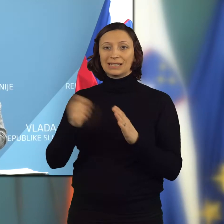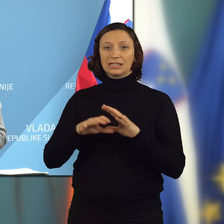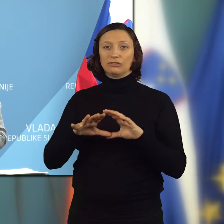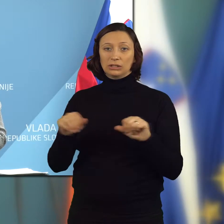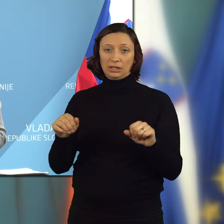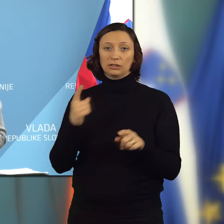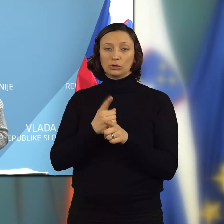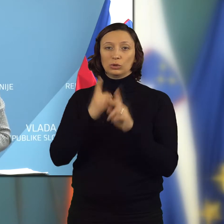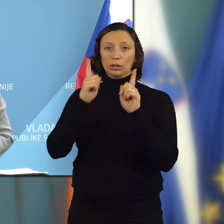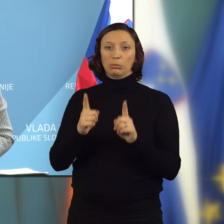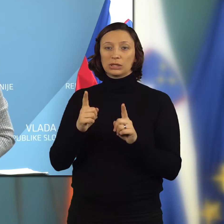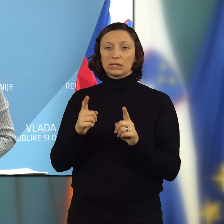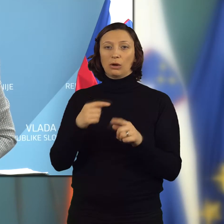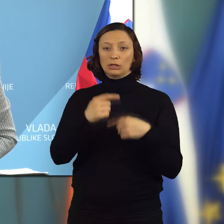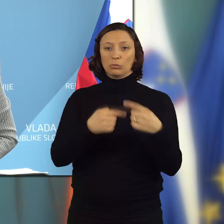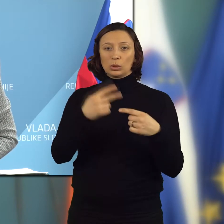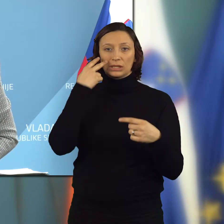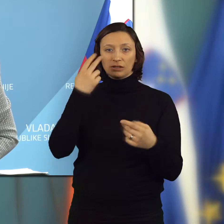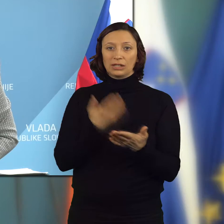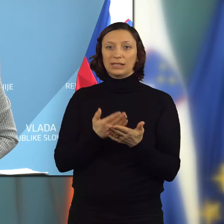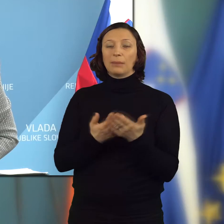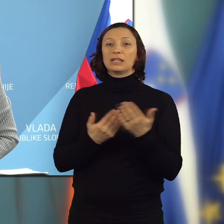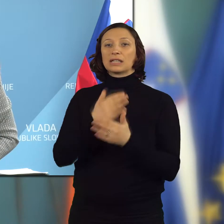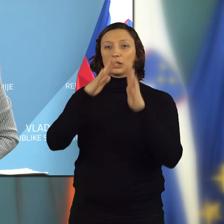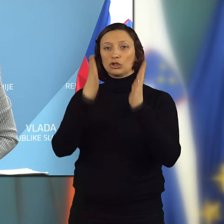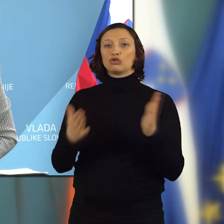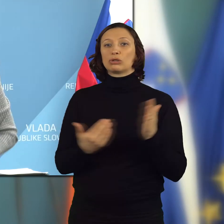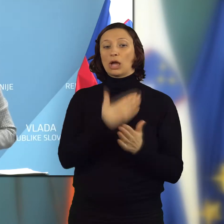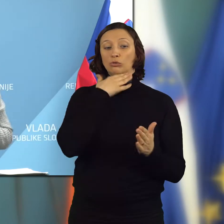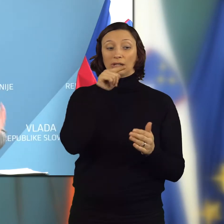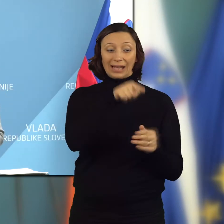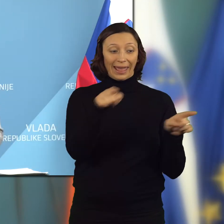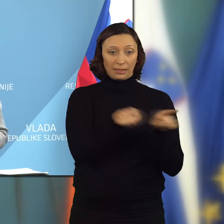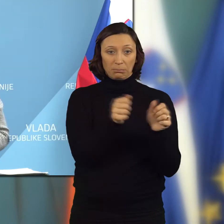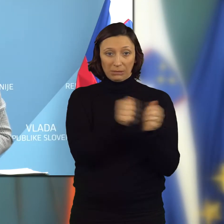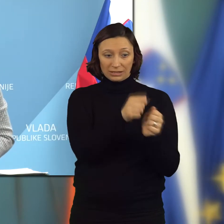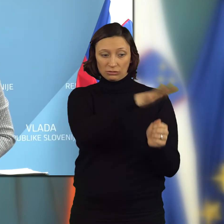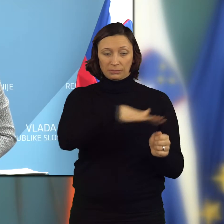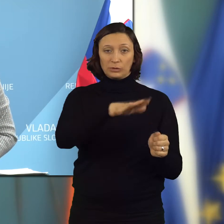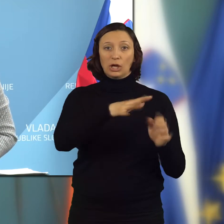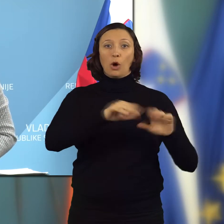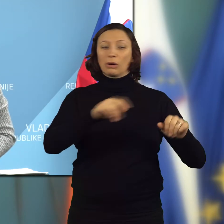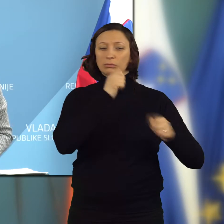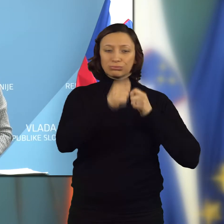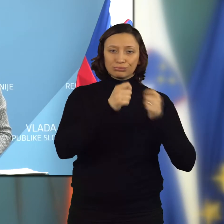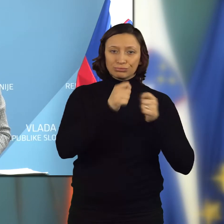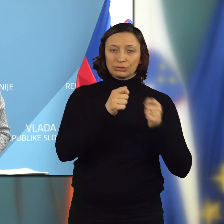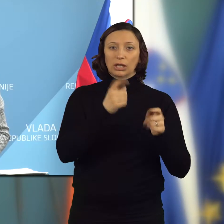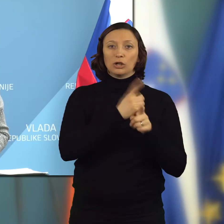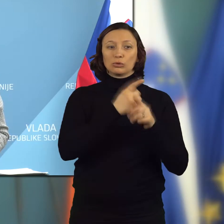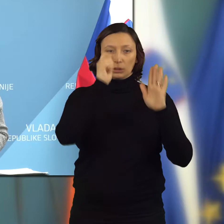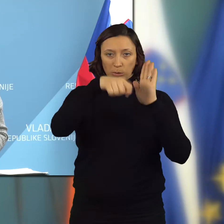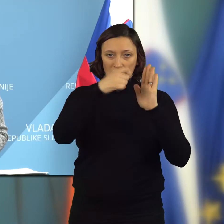se tukaj postavlja tudi z procesnega vidika temelj za hišo za otroke, kjer bi na enem mestu se opravile vsa